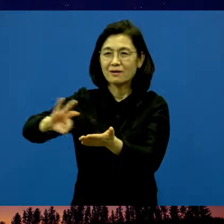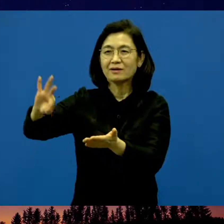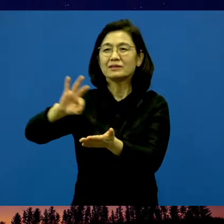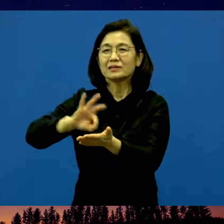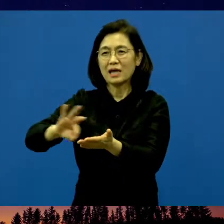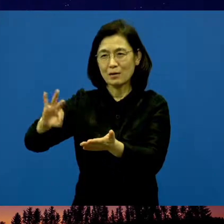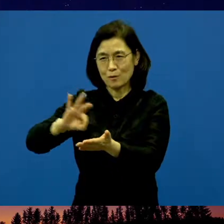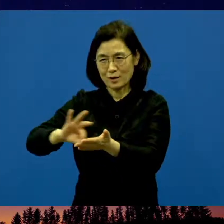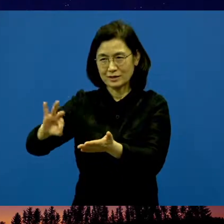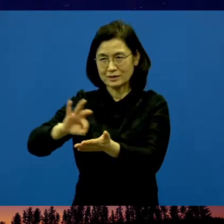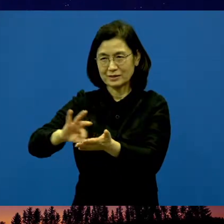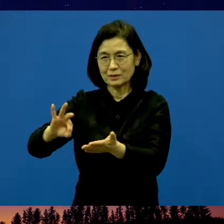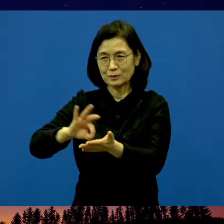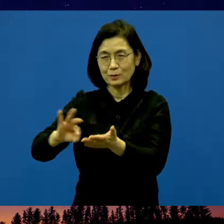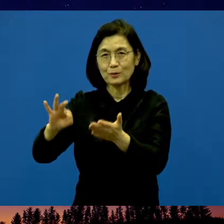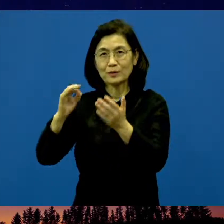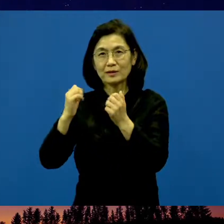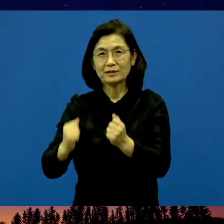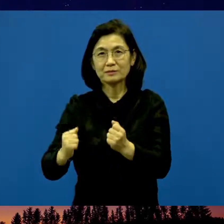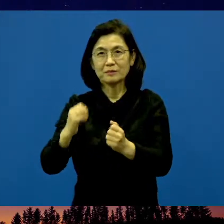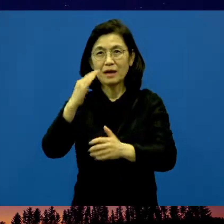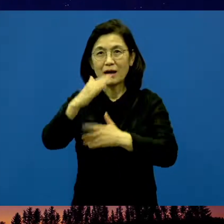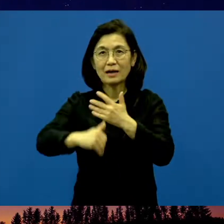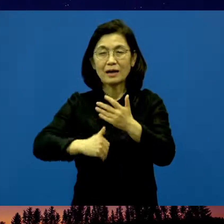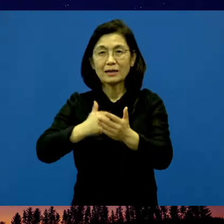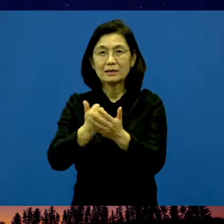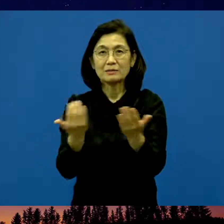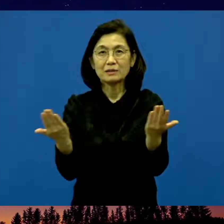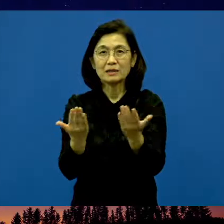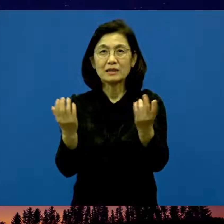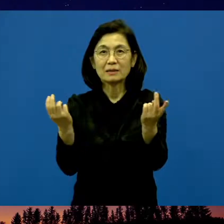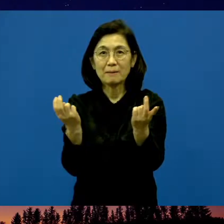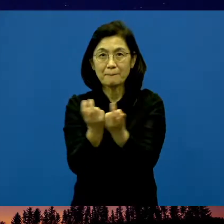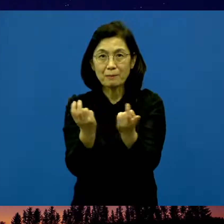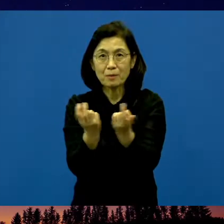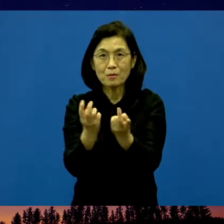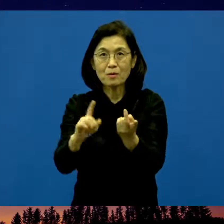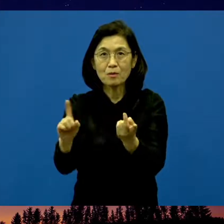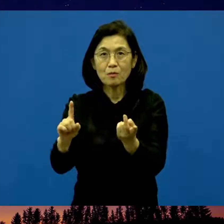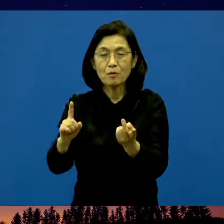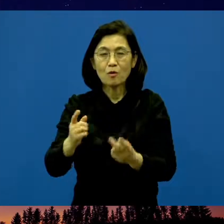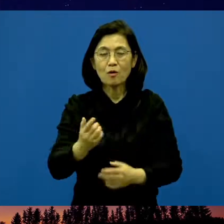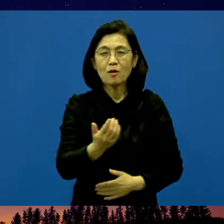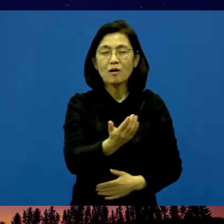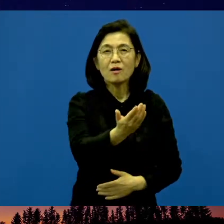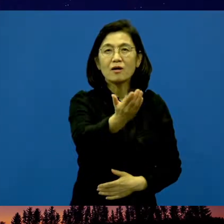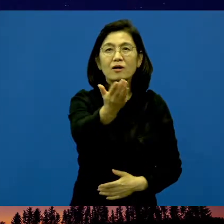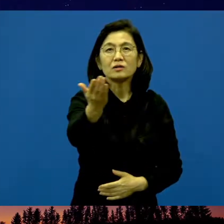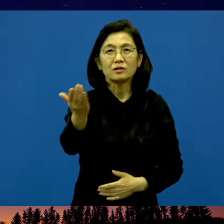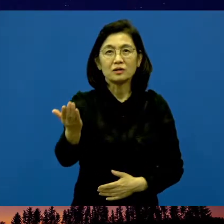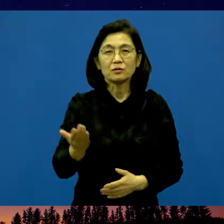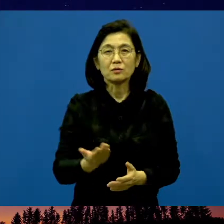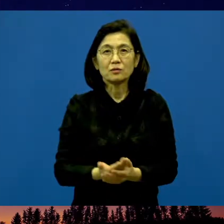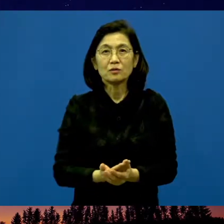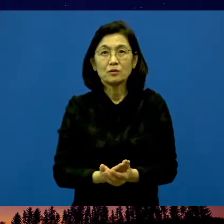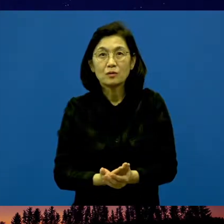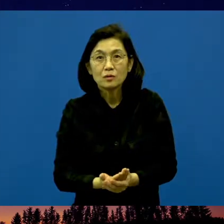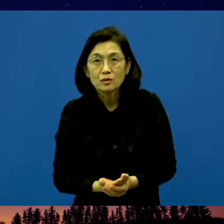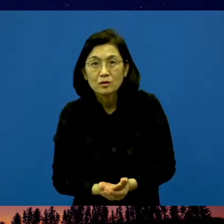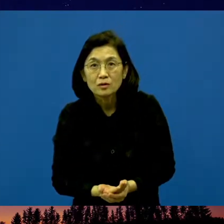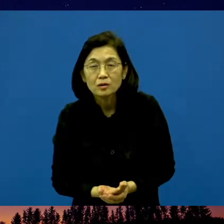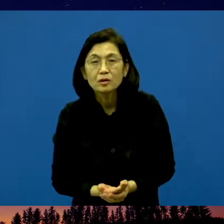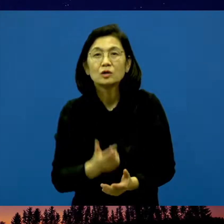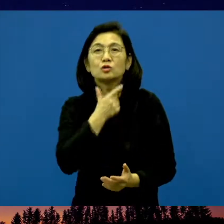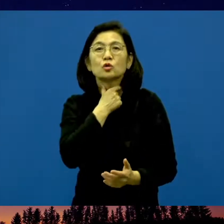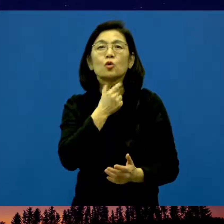그 일을 행하시는가? 하나님이 일하시는 방식은 너희로 소원을 두고 행하게 하신다. 이게 굉장히